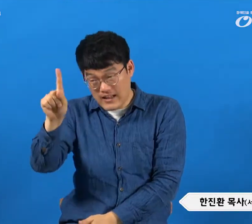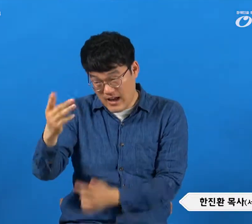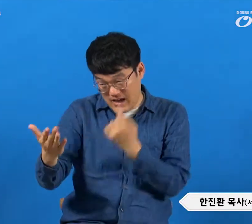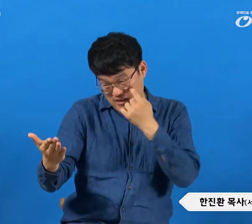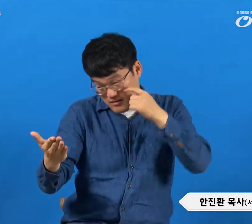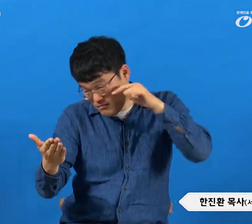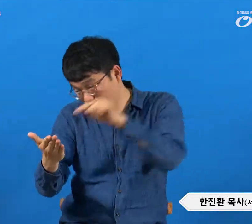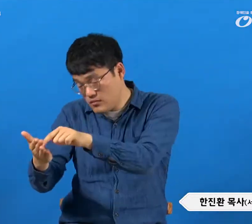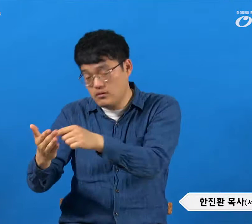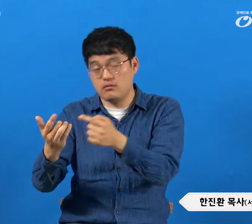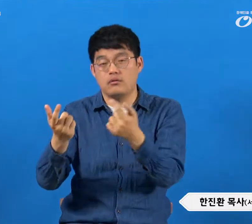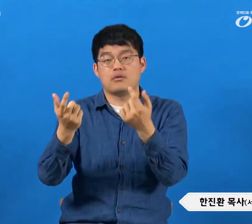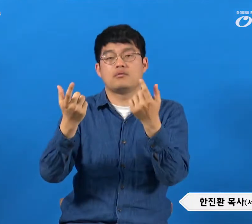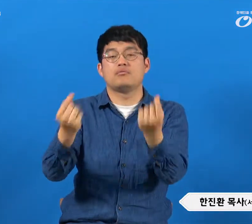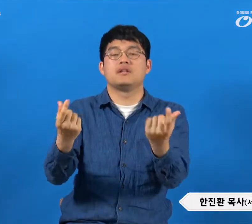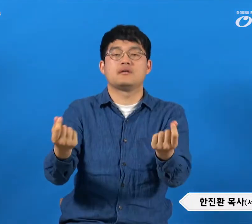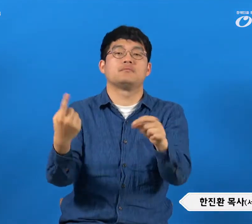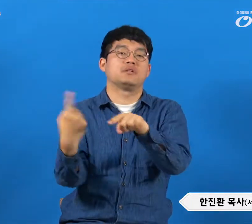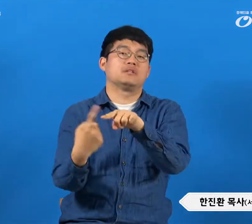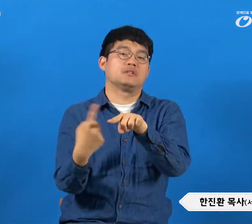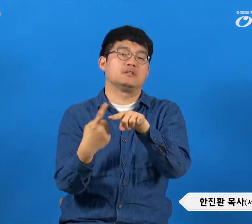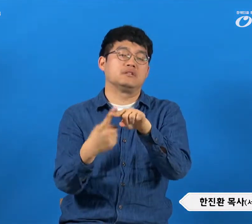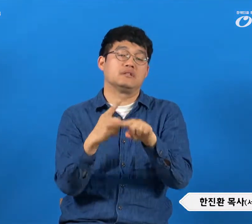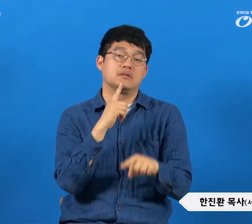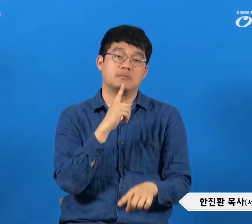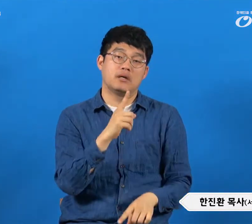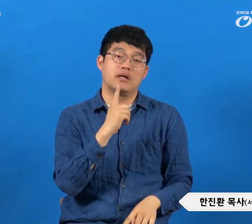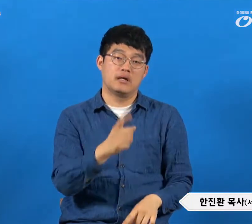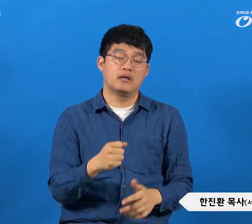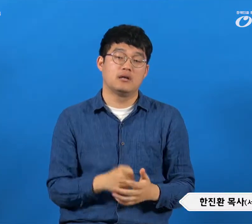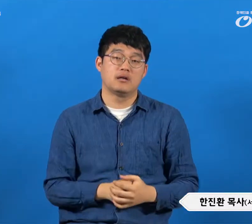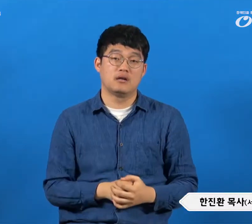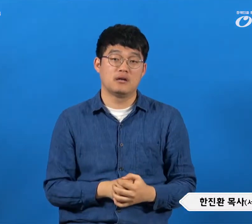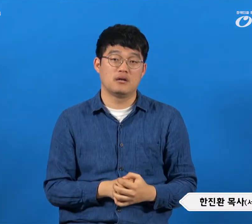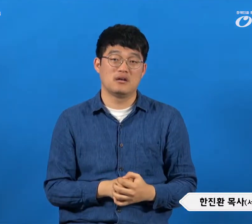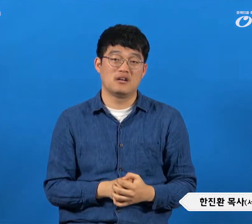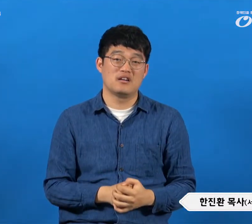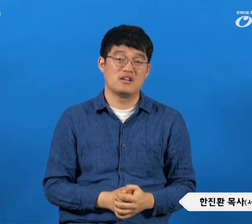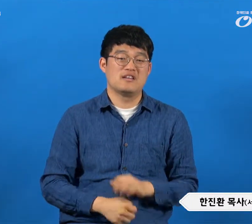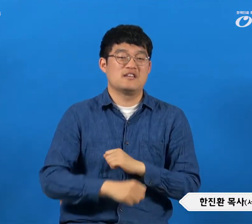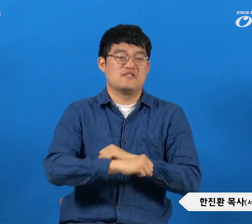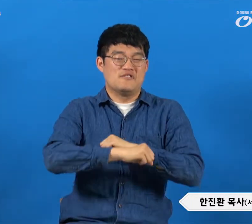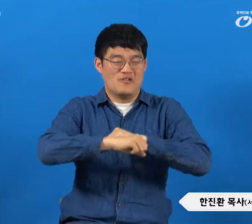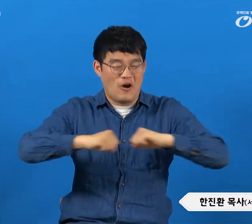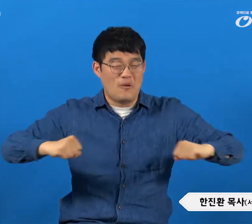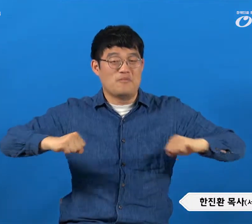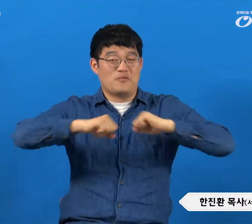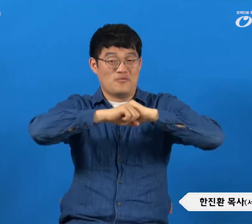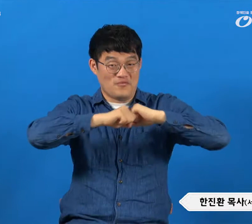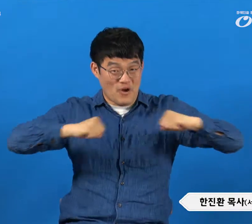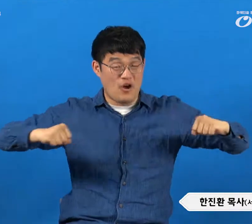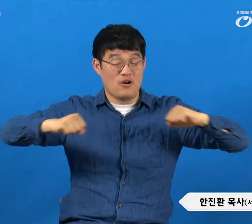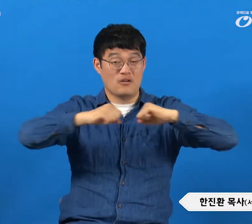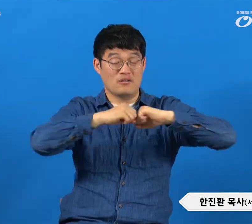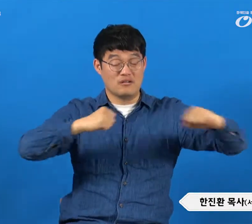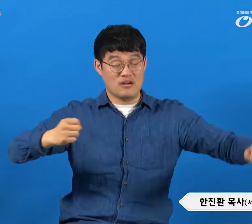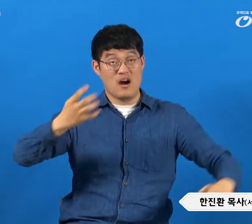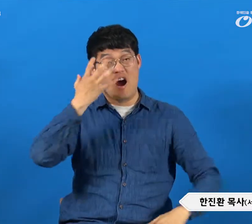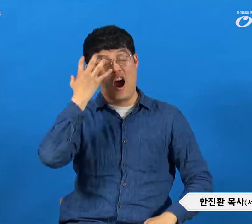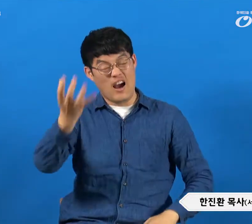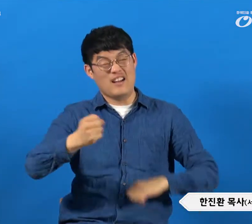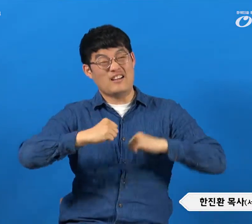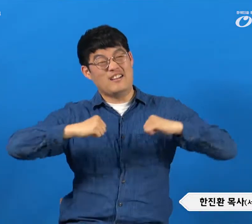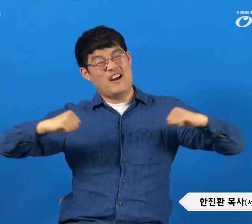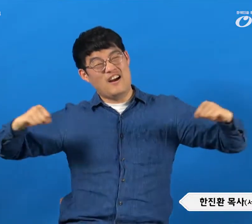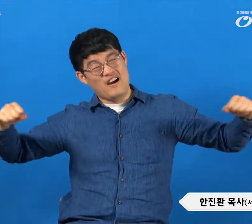가까울 텐데, 그냥 이 우주 속에서가 아니라 우주의 100만 제곱에, 또 그것의 제곱에 그것의